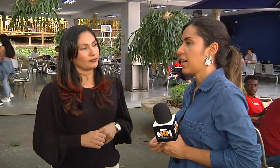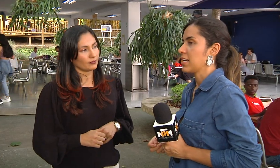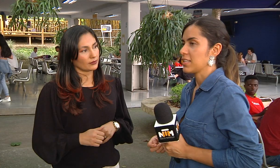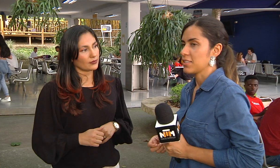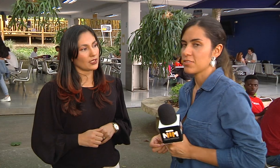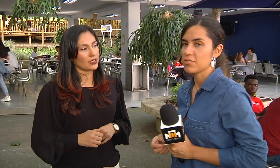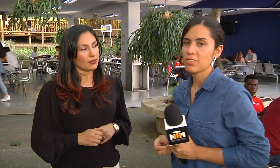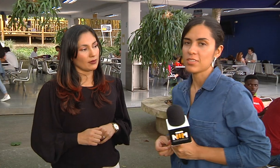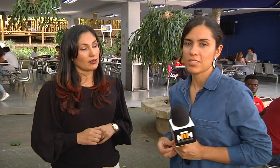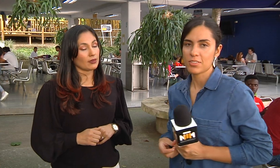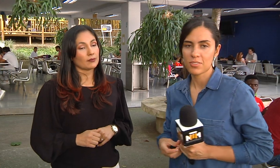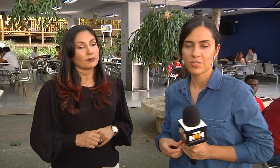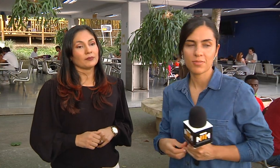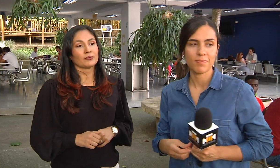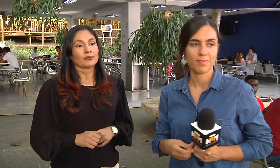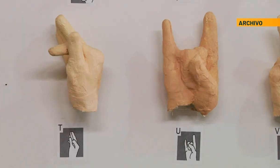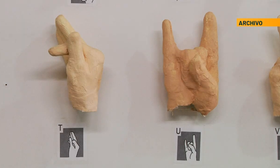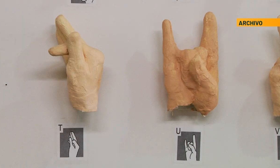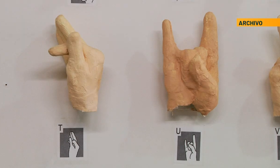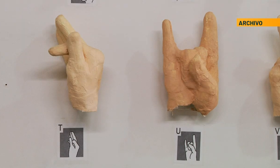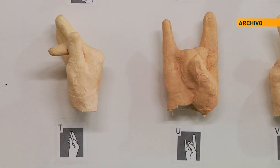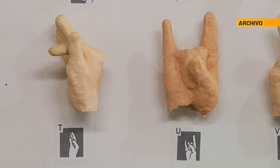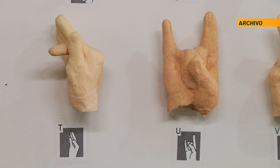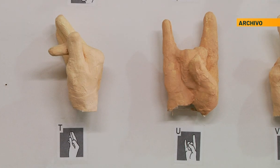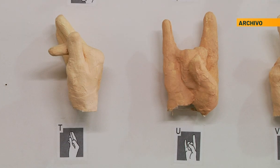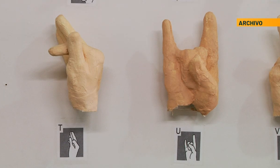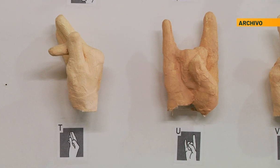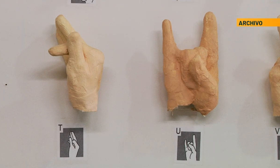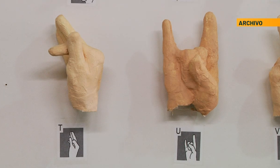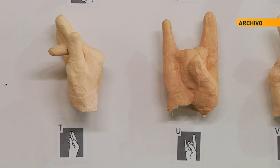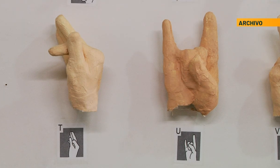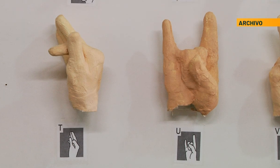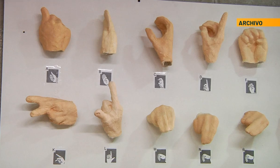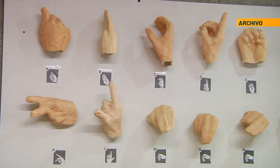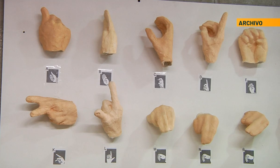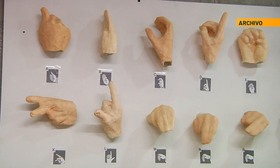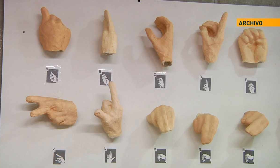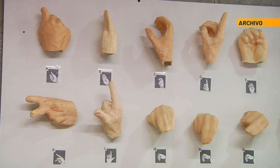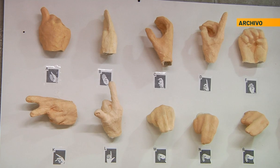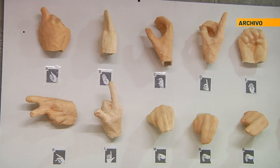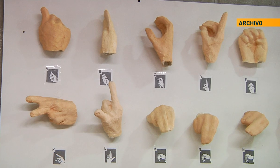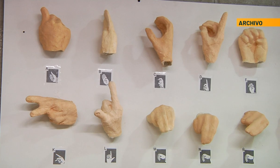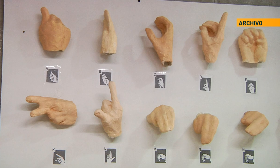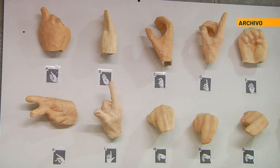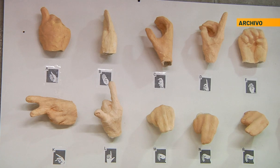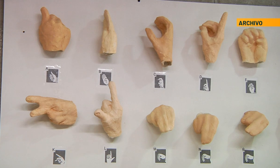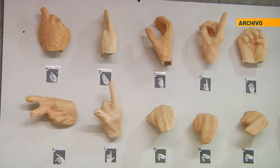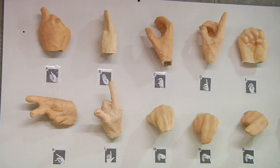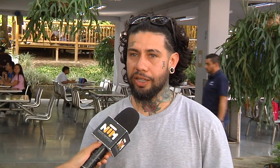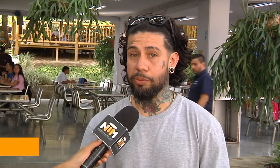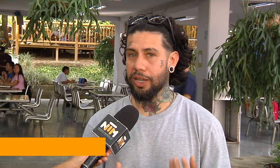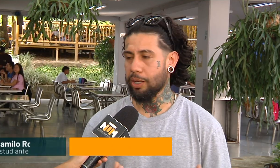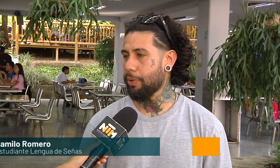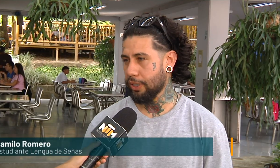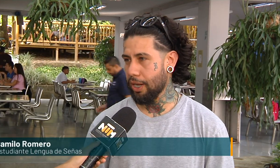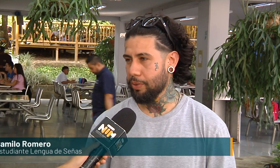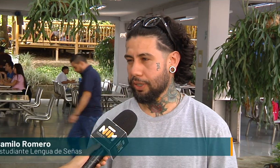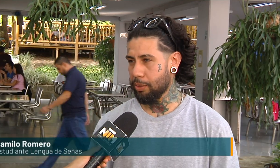semestral para estudiantes y egresados del ITM, mientras que el pregrado dura 10 semestres y es para toda la comunidad. Tenemos las capacidades en nuestras